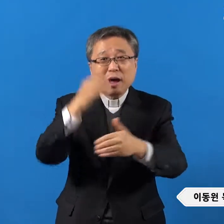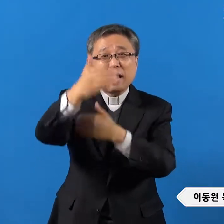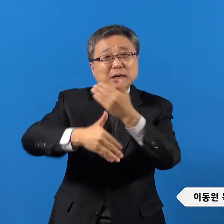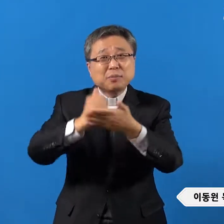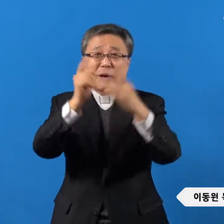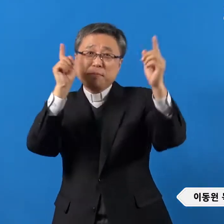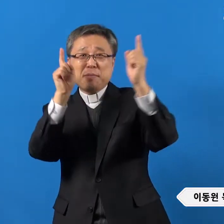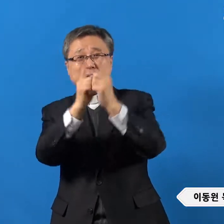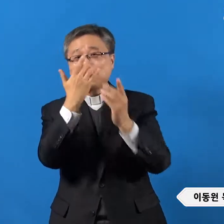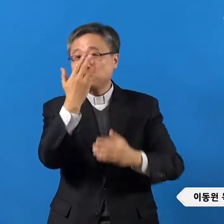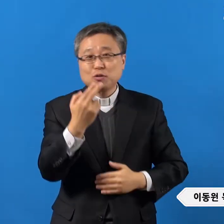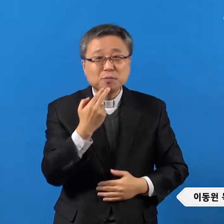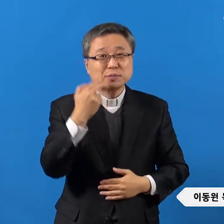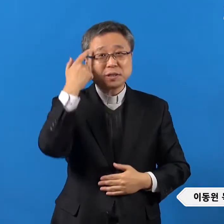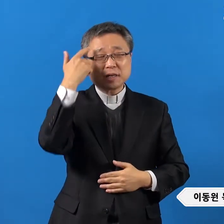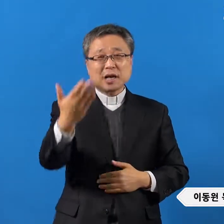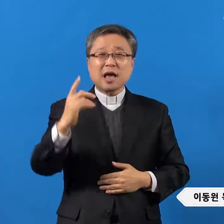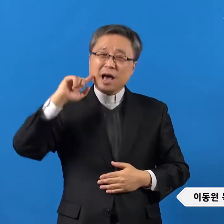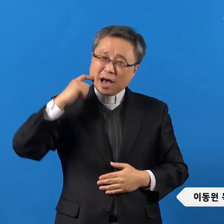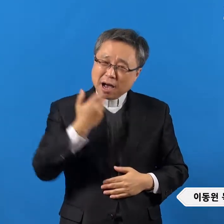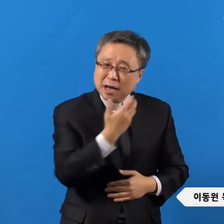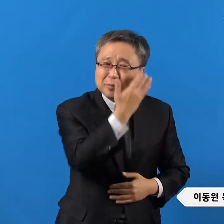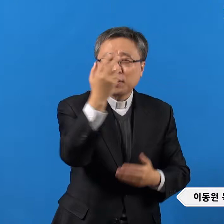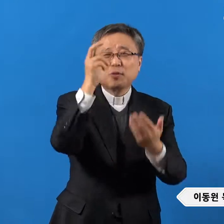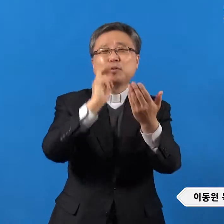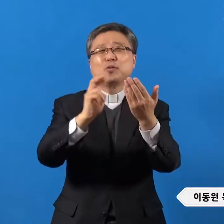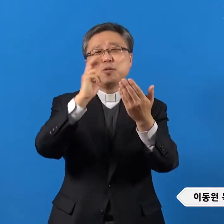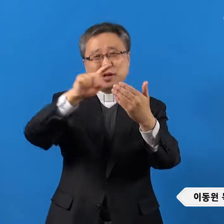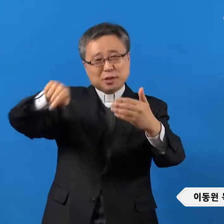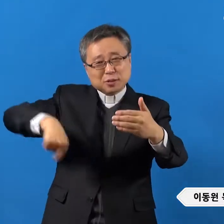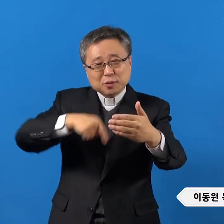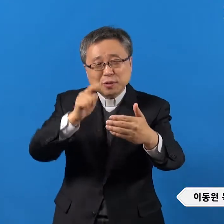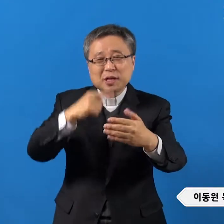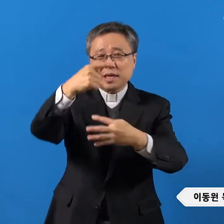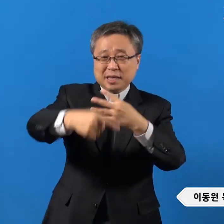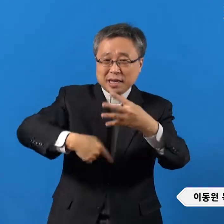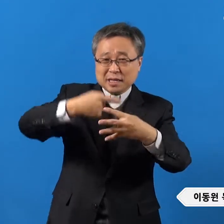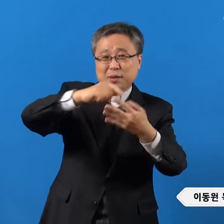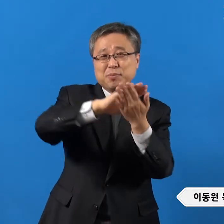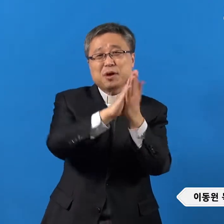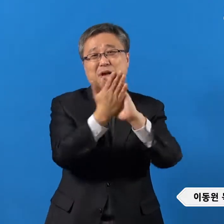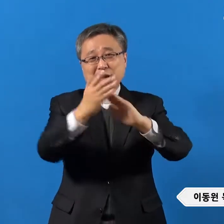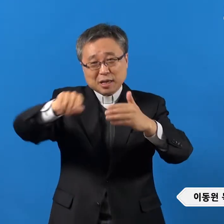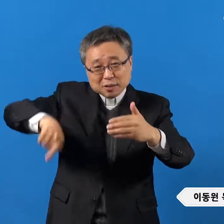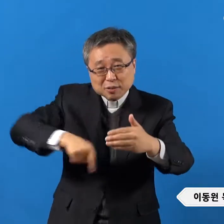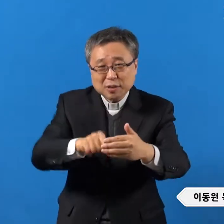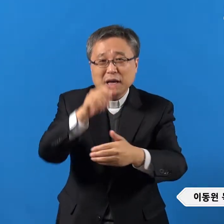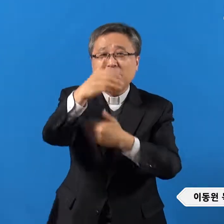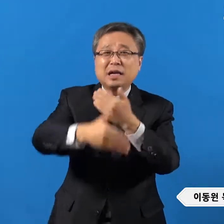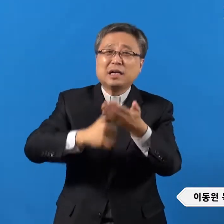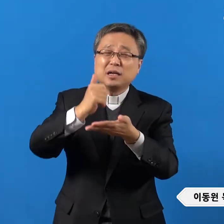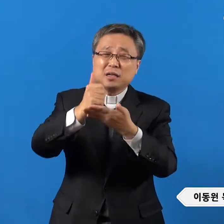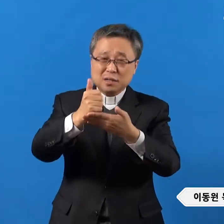수는 없을까? 아름다운 노래 속에서, 계절의 변화 속에서 하나님의 손길을 만날 수는